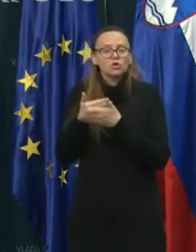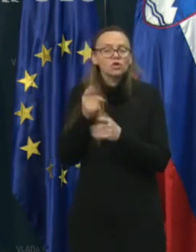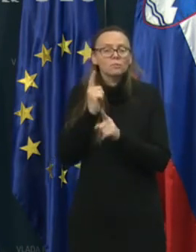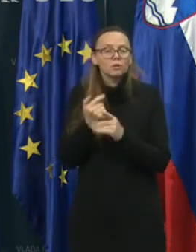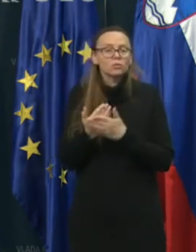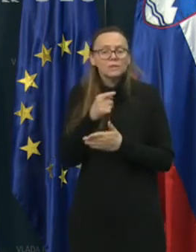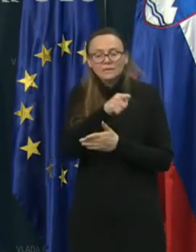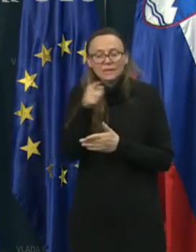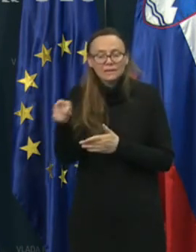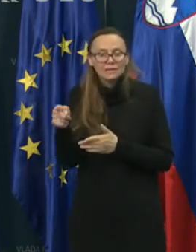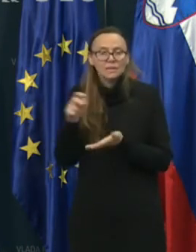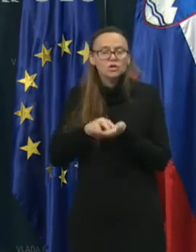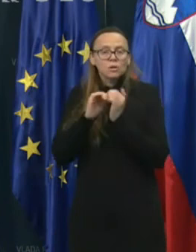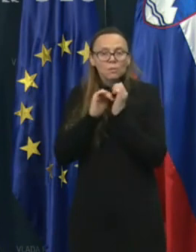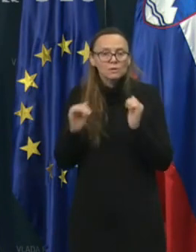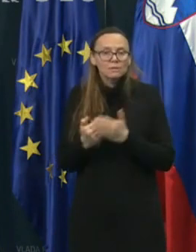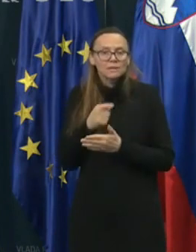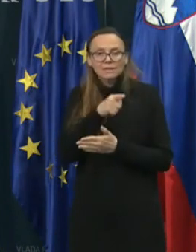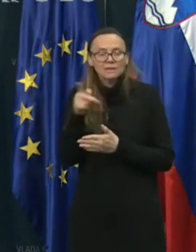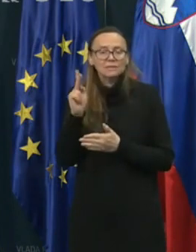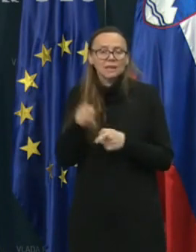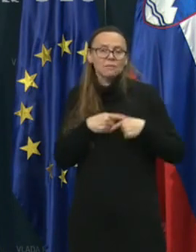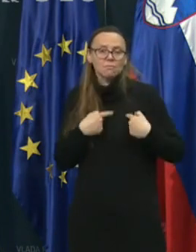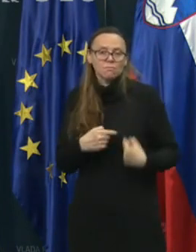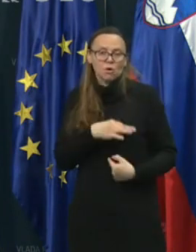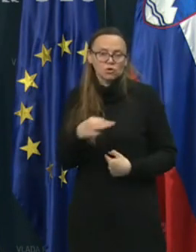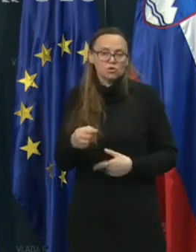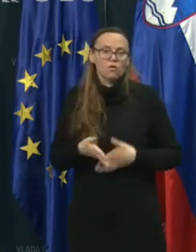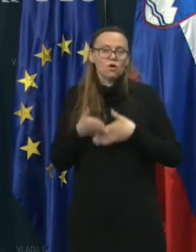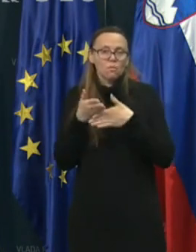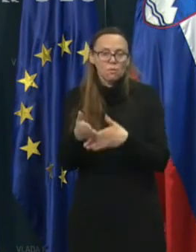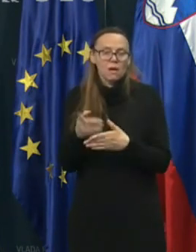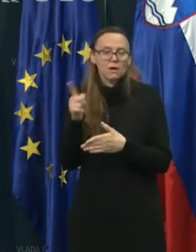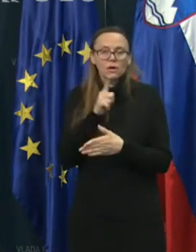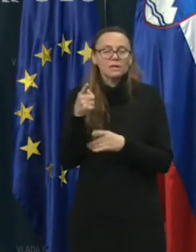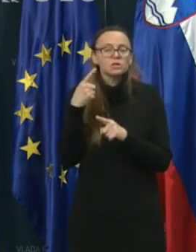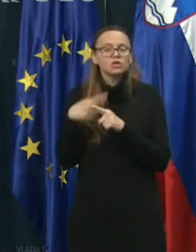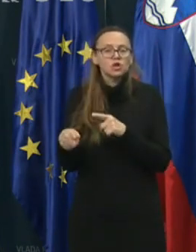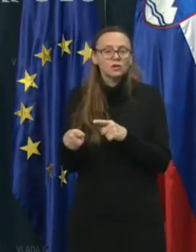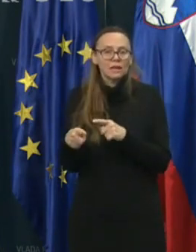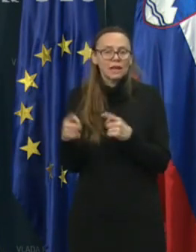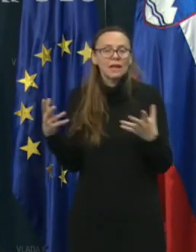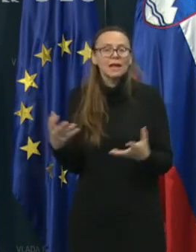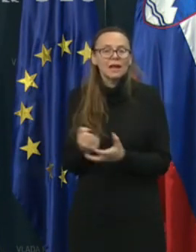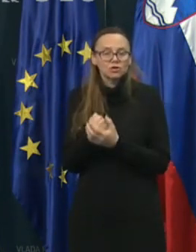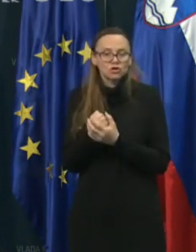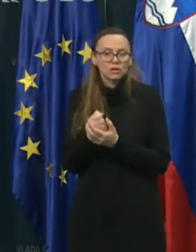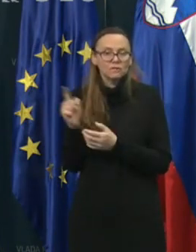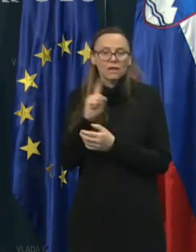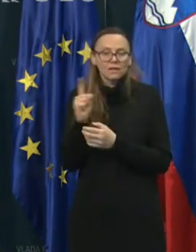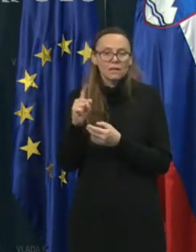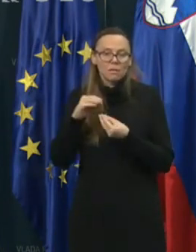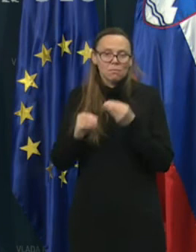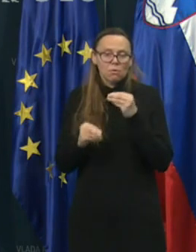za tiste, zlasti pa za tiste, ki prostovoljno pomagajo in so del rešitve in ne